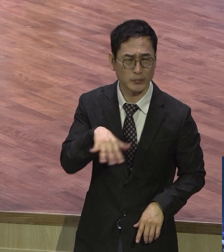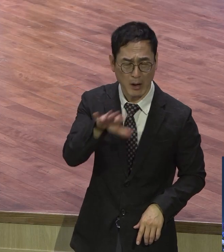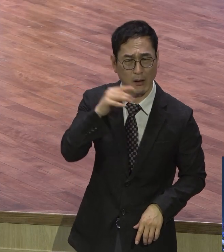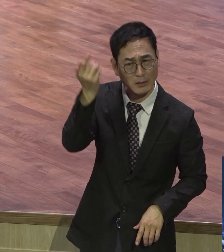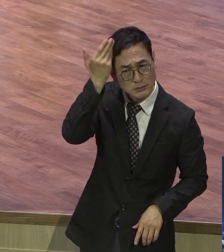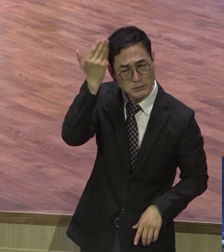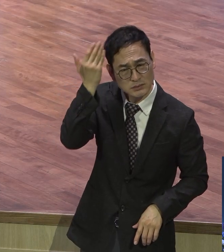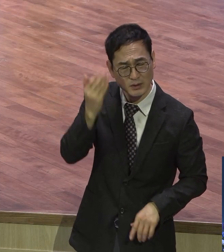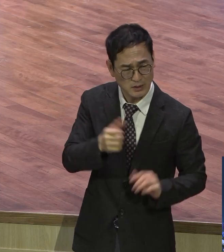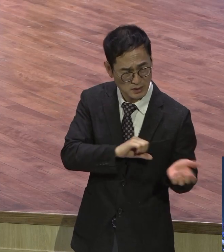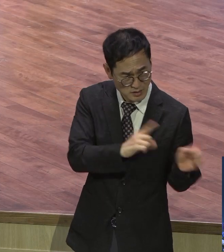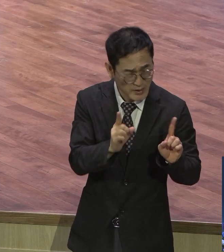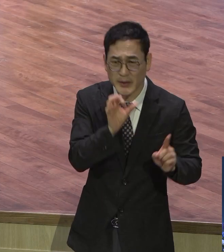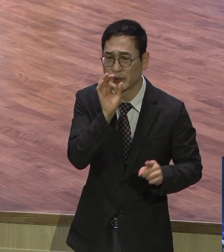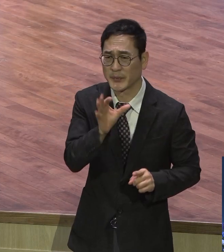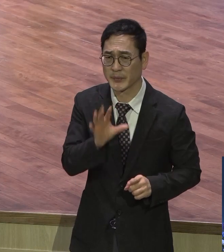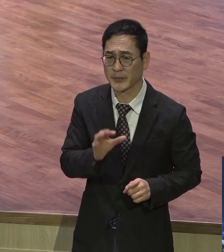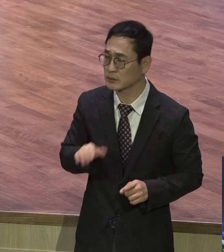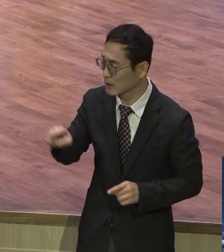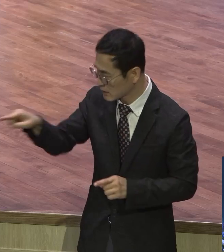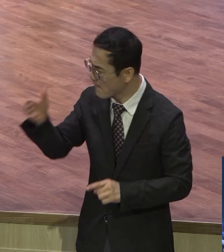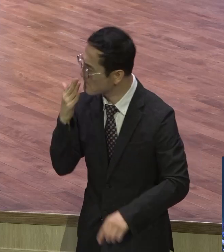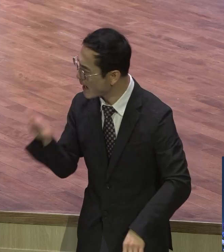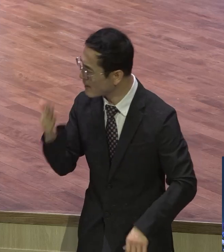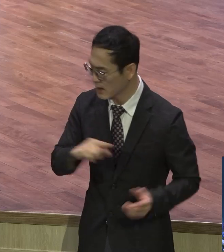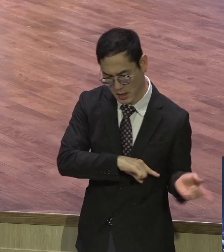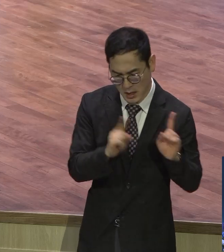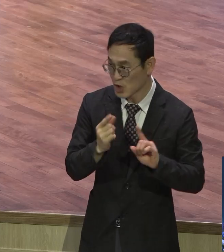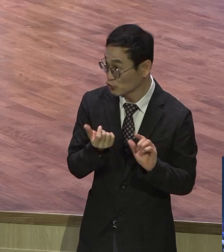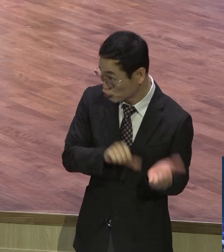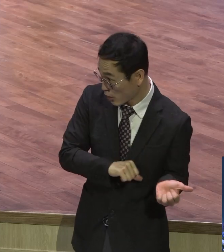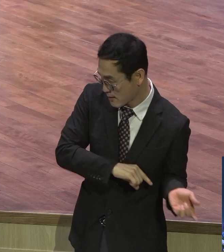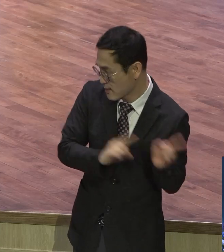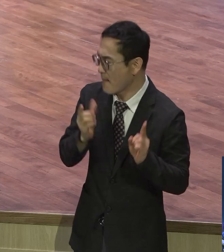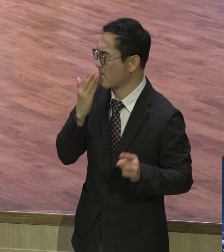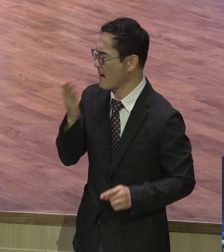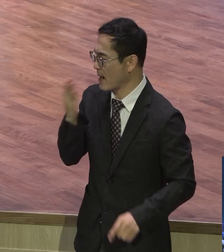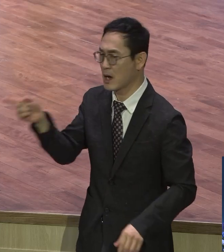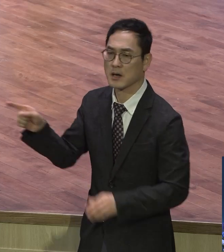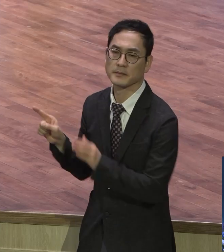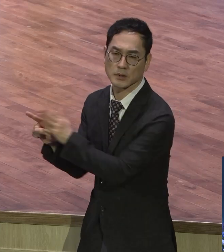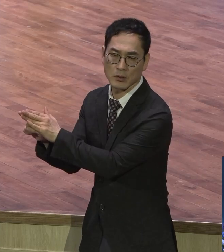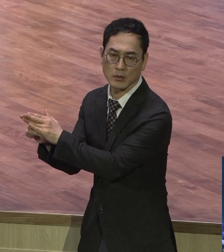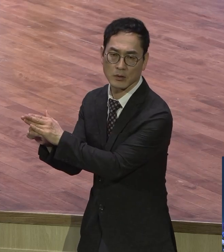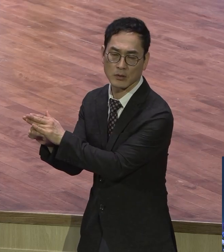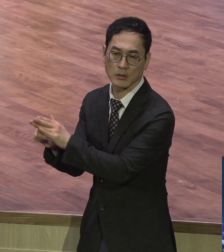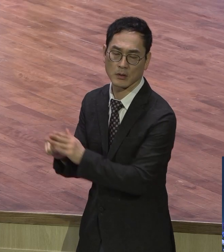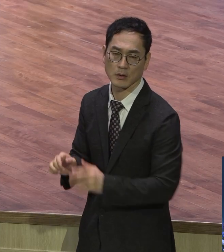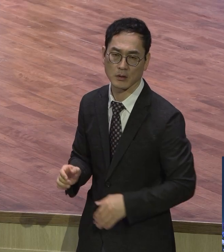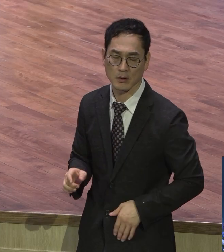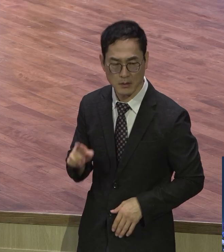죽은 자기 딸을 살릴 수 있다. 이거 한 번도 그런 거 본 지 없고 들은 지 없거든요.